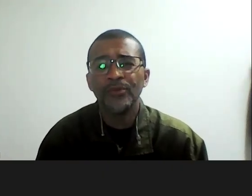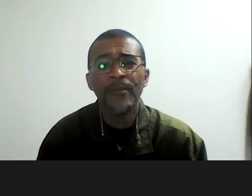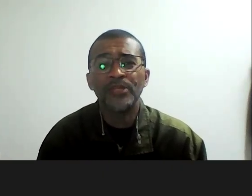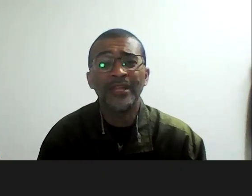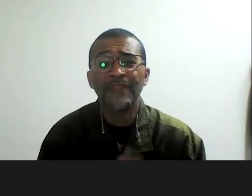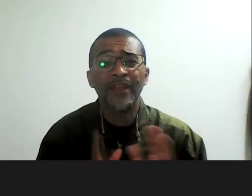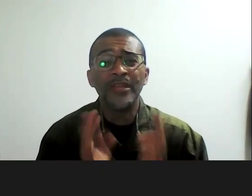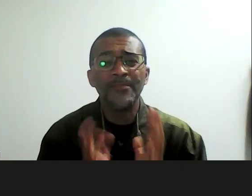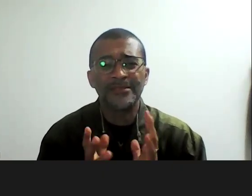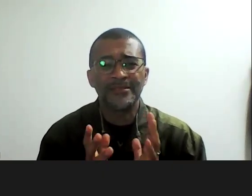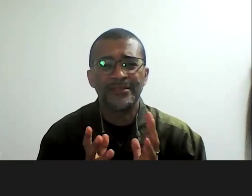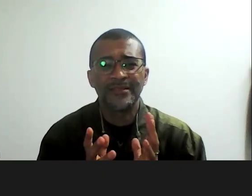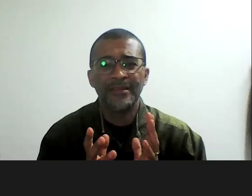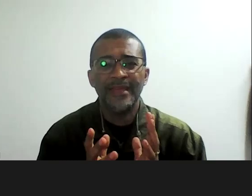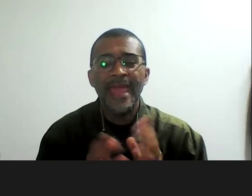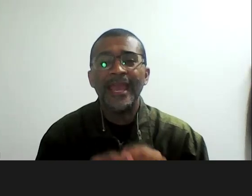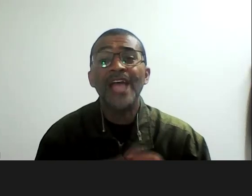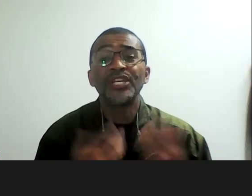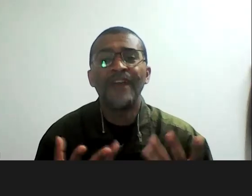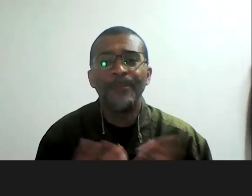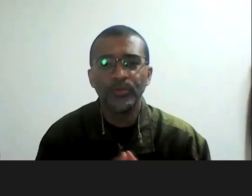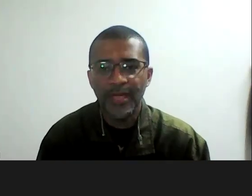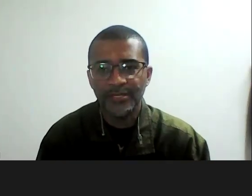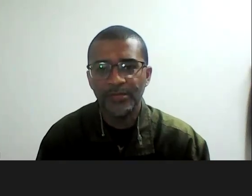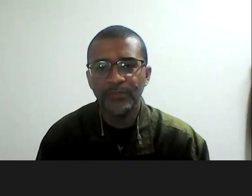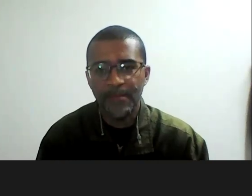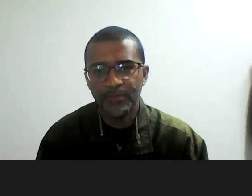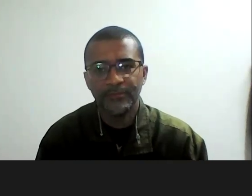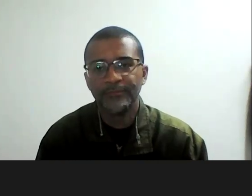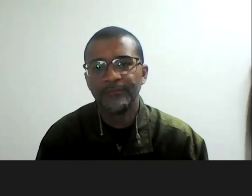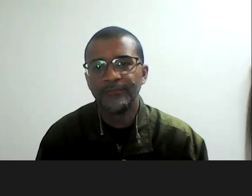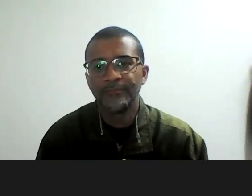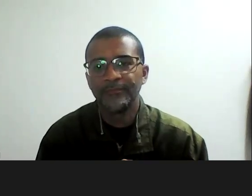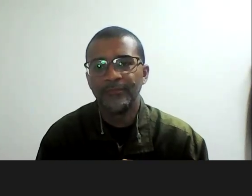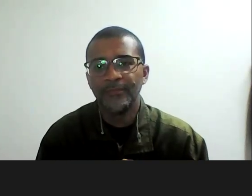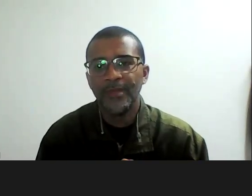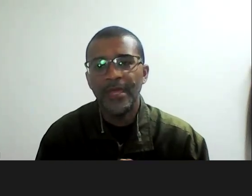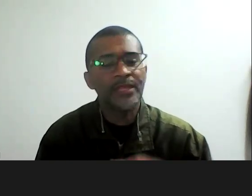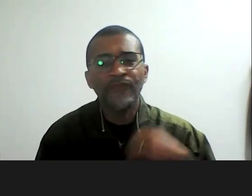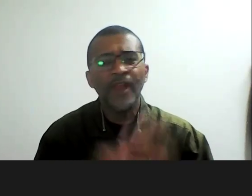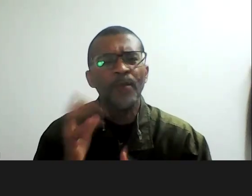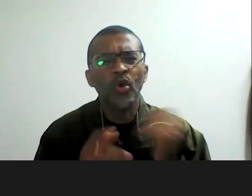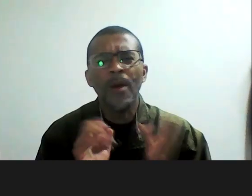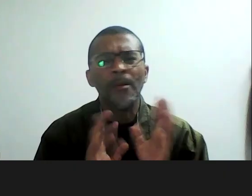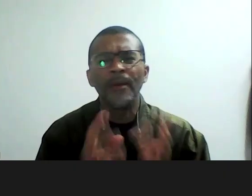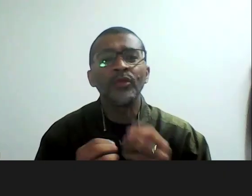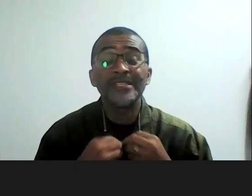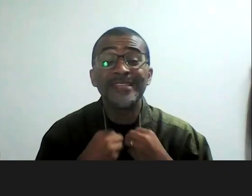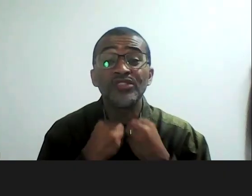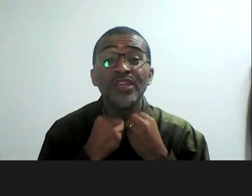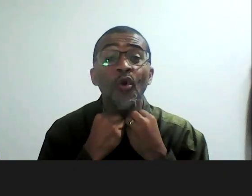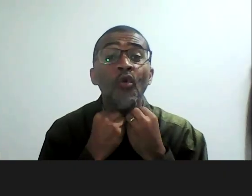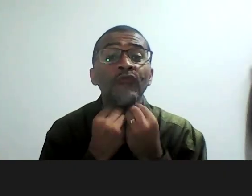coisa. E não somente, quando ela está falando Libras, ela acha que fala português ao mesmo tempo. Então, fica falando, olha, blá, blá, blá,